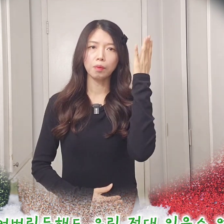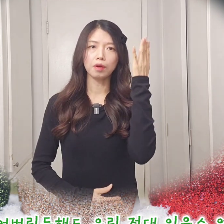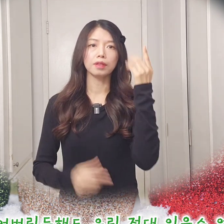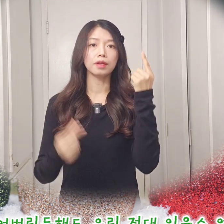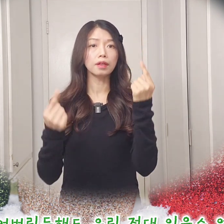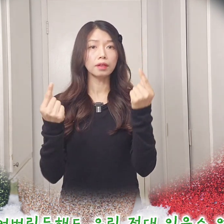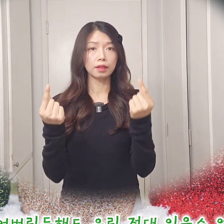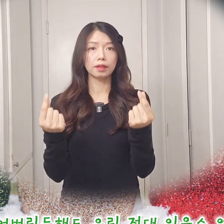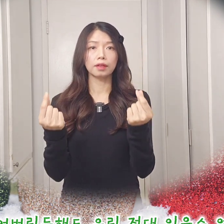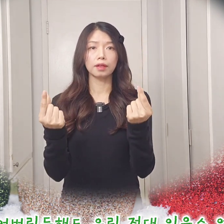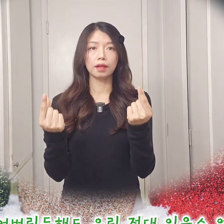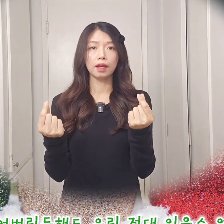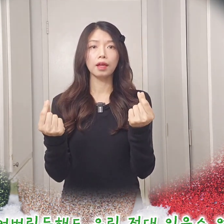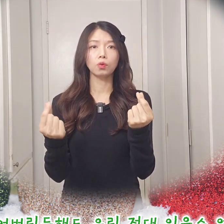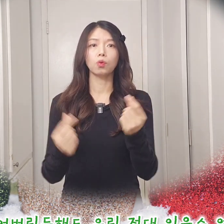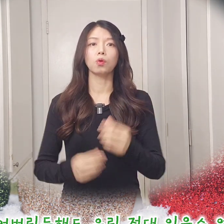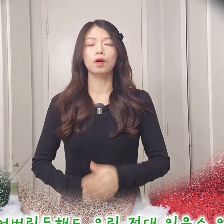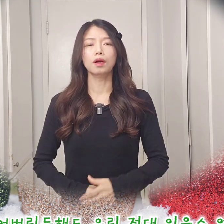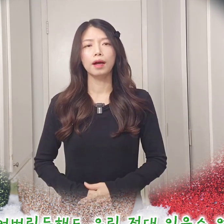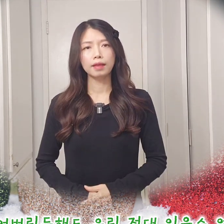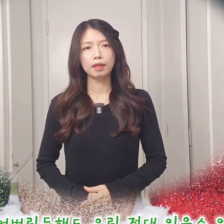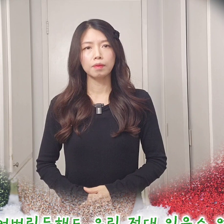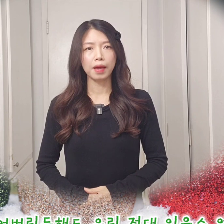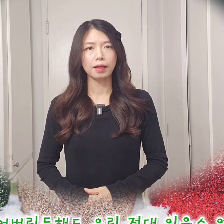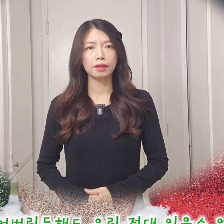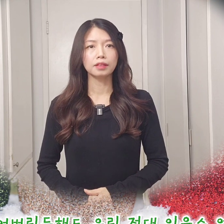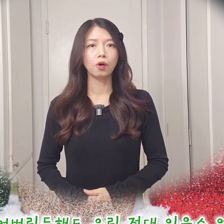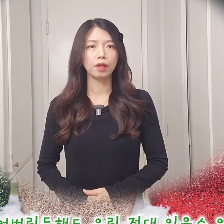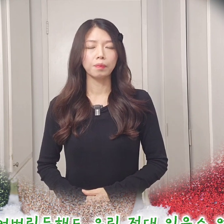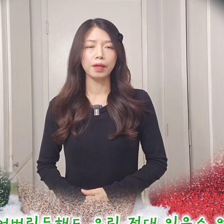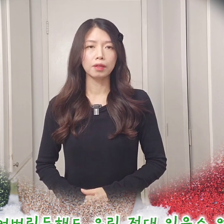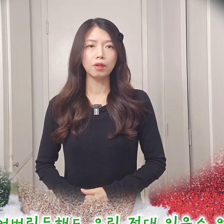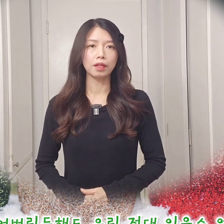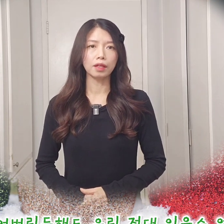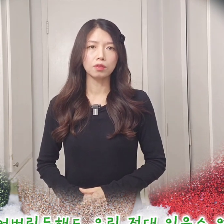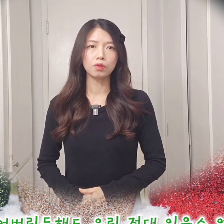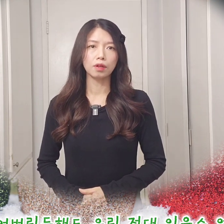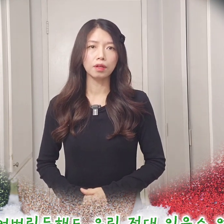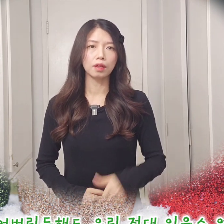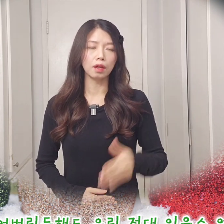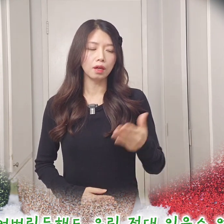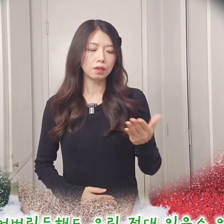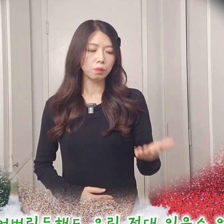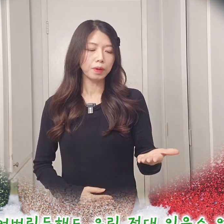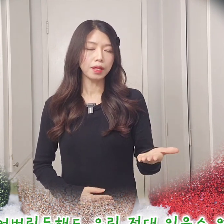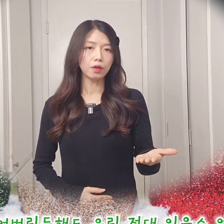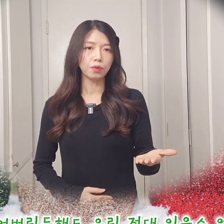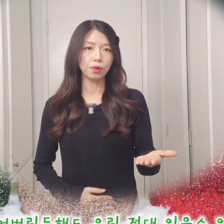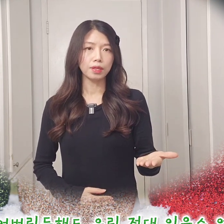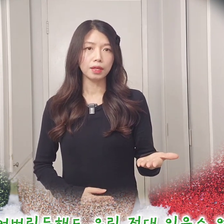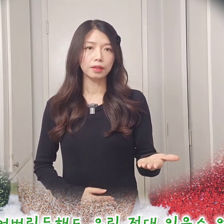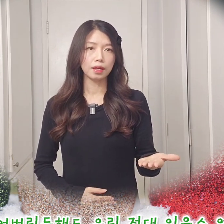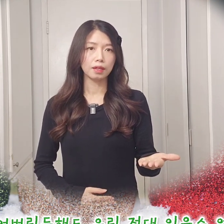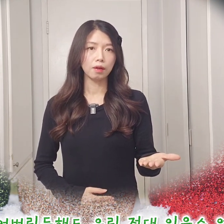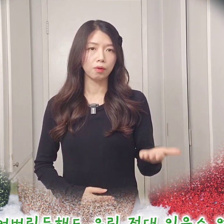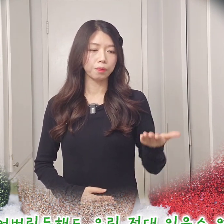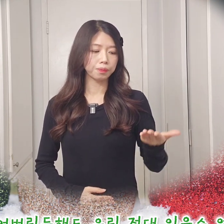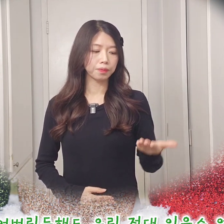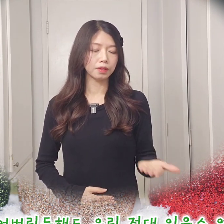잊어버린 듯 해도, 하지만, 그러나 반전을 나타내는 수어는 손바닥을 위로 한 이 상태에서